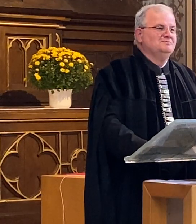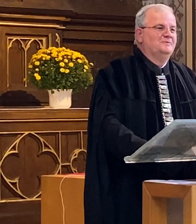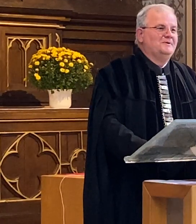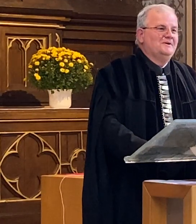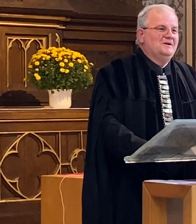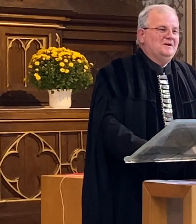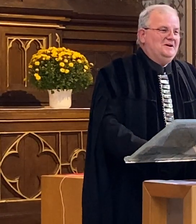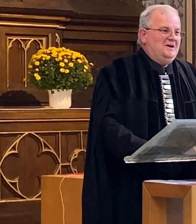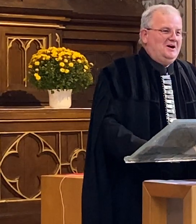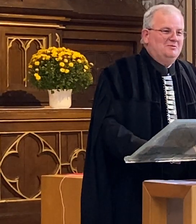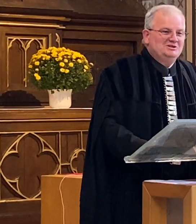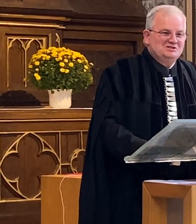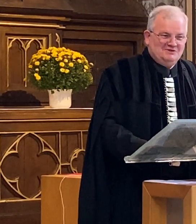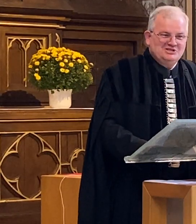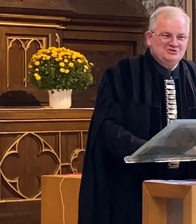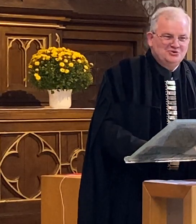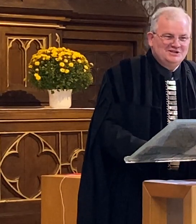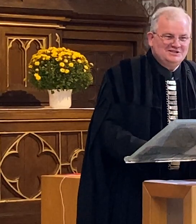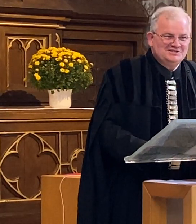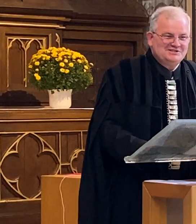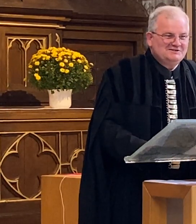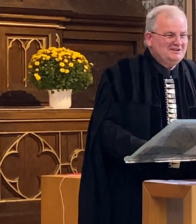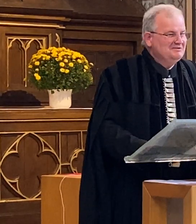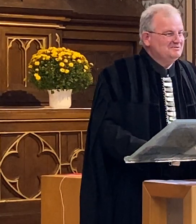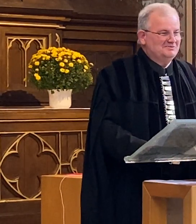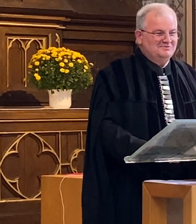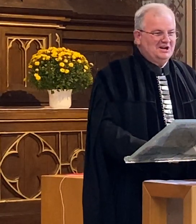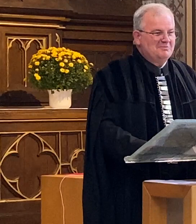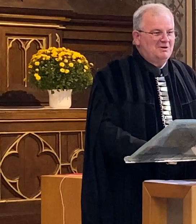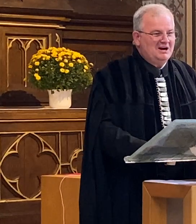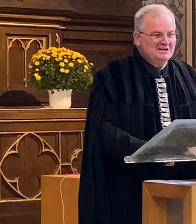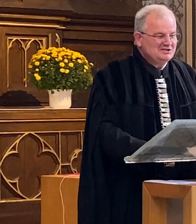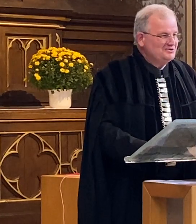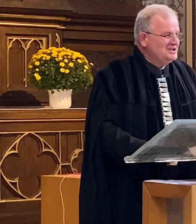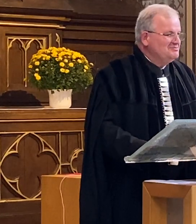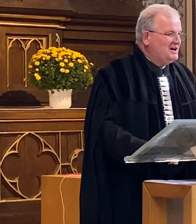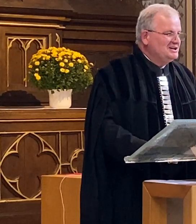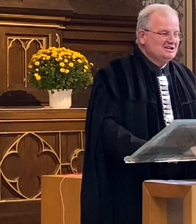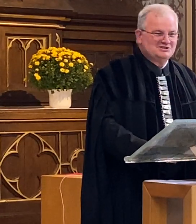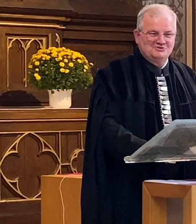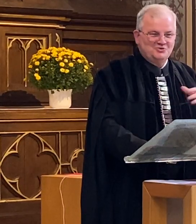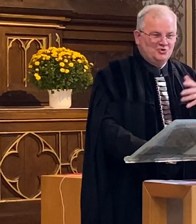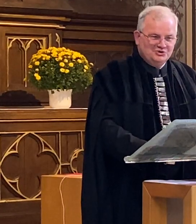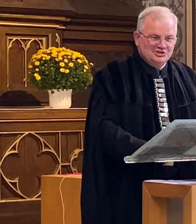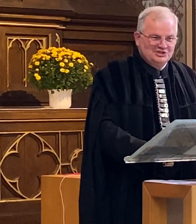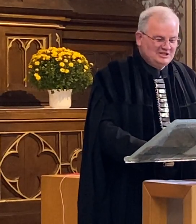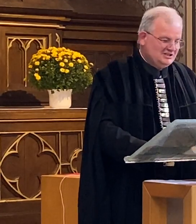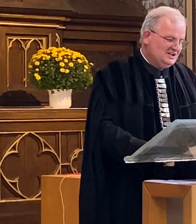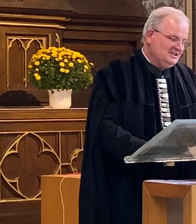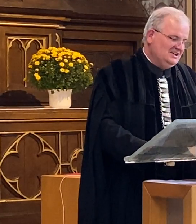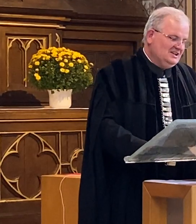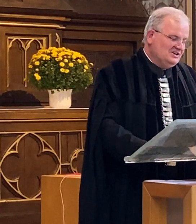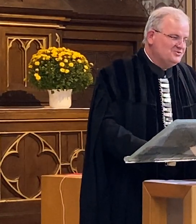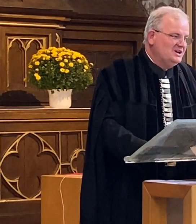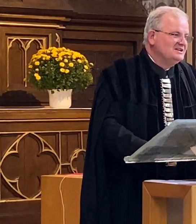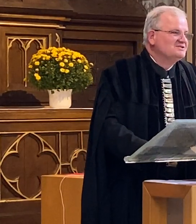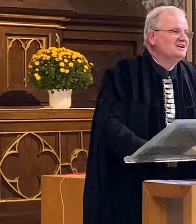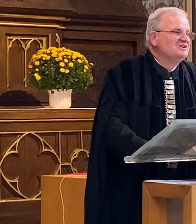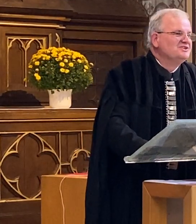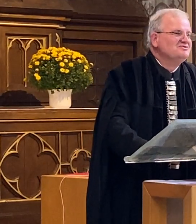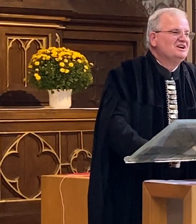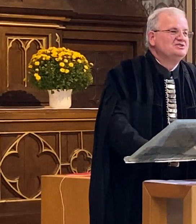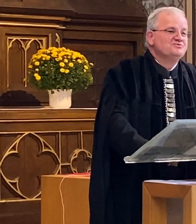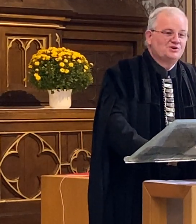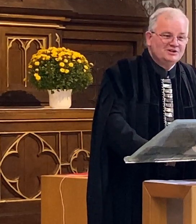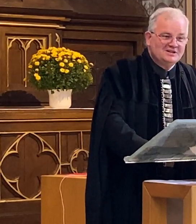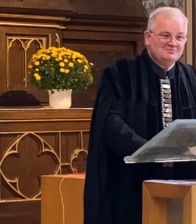Kunstpause. Aber das ist was Natürliches, denn wir haben alle zu jedem Anlass unterschiedliche Gefühle. Es war